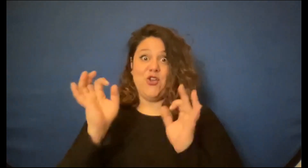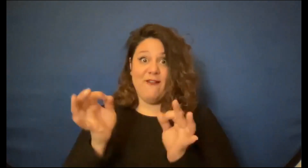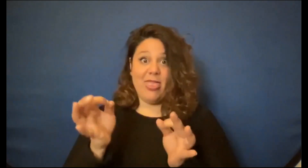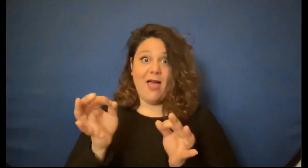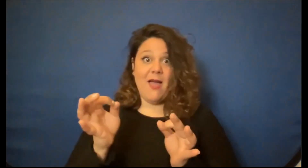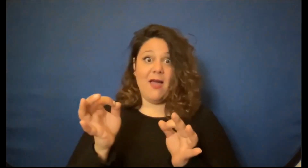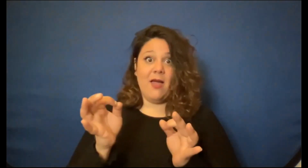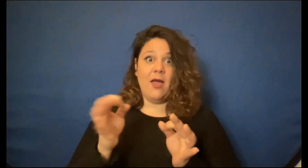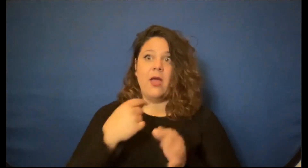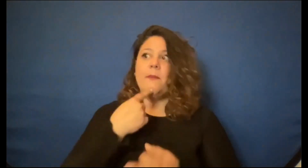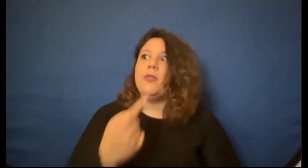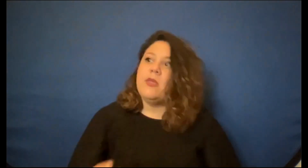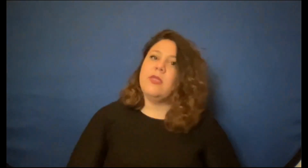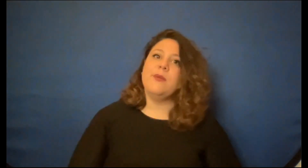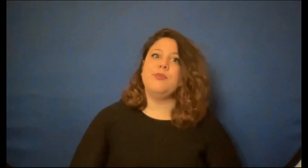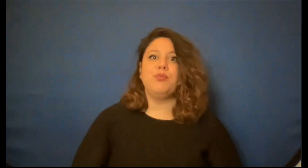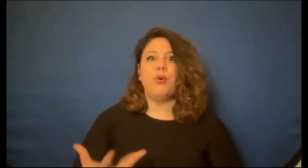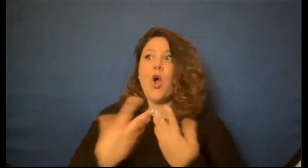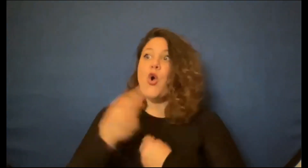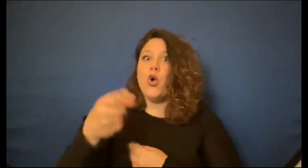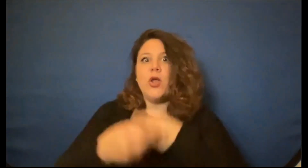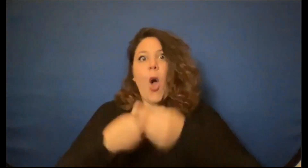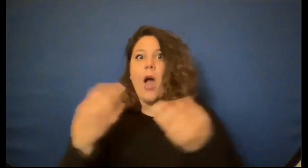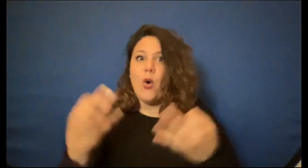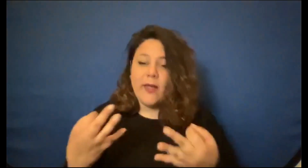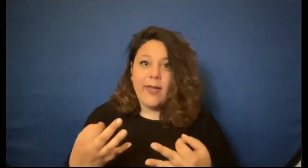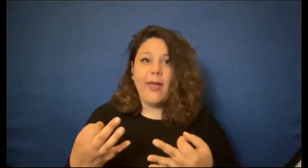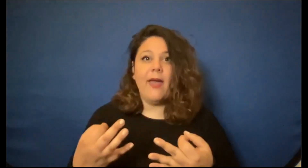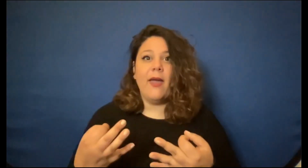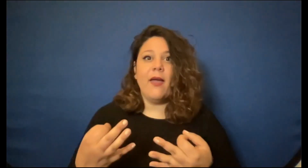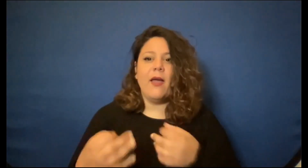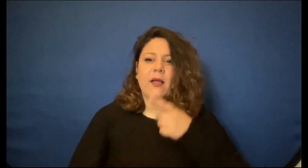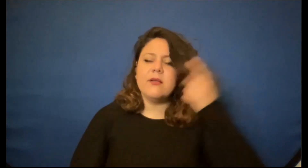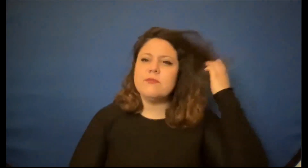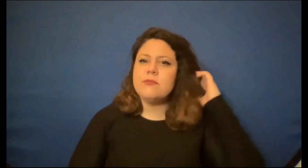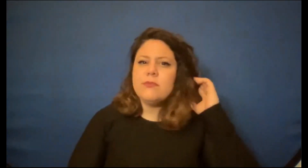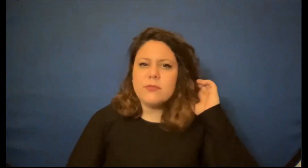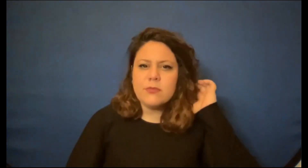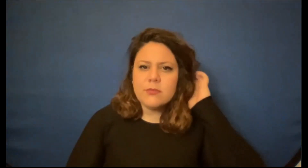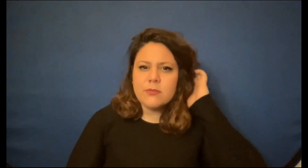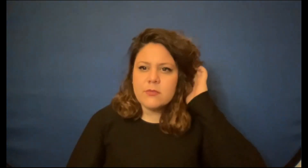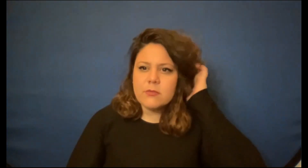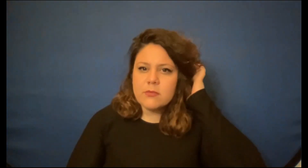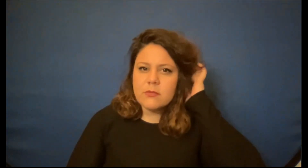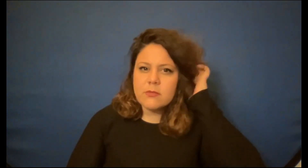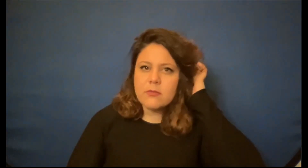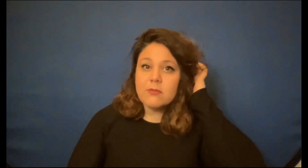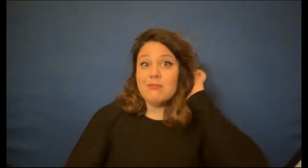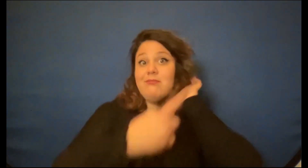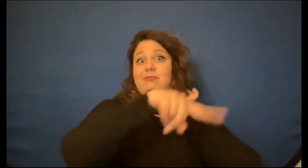que voy a hacer contigo, la gente esa me dijo, ¿qué voy a hacer contigo? Que es que no vales nada, que